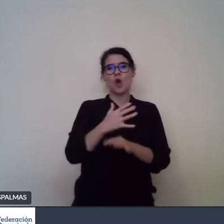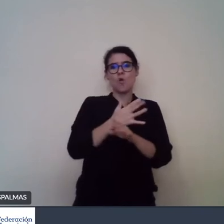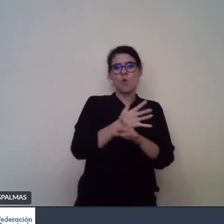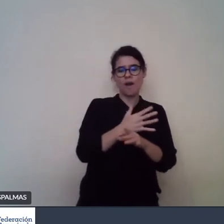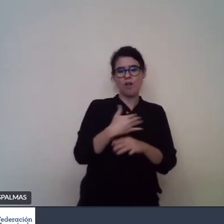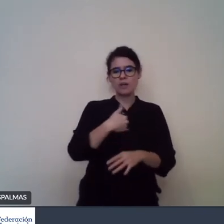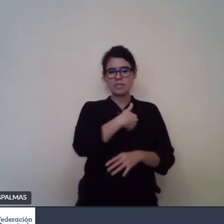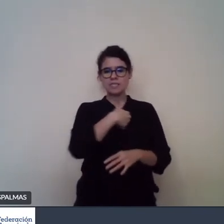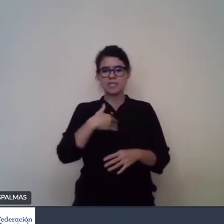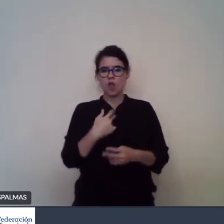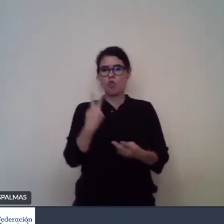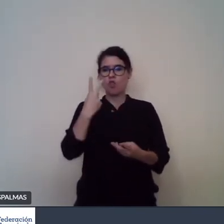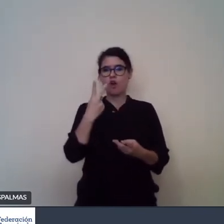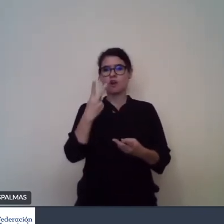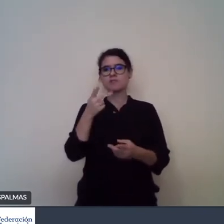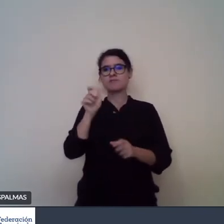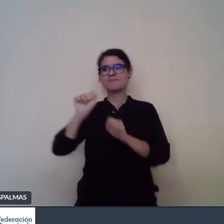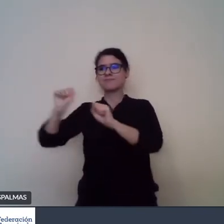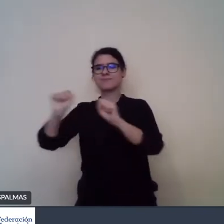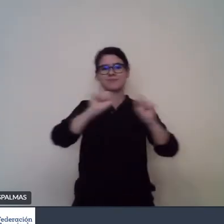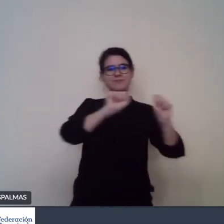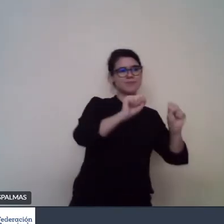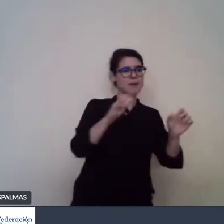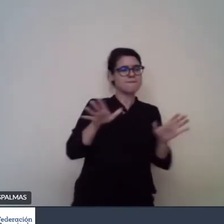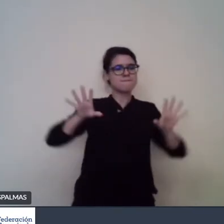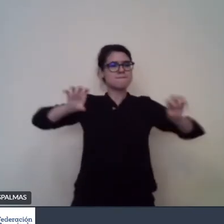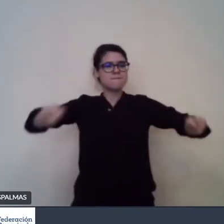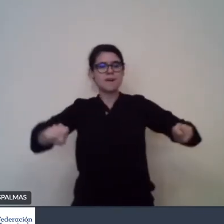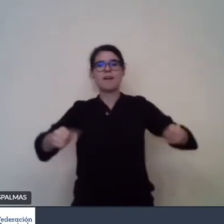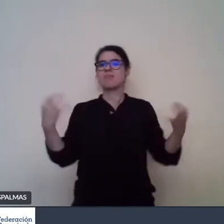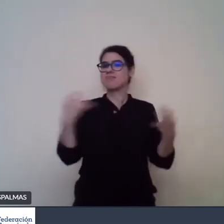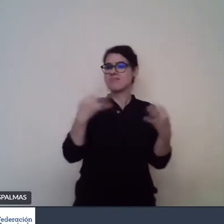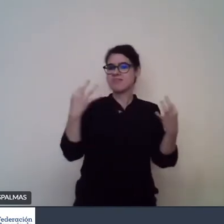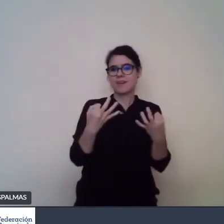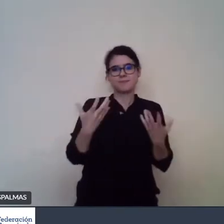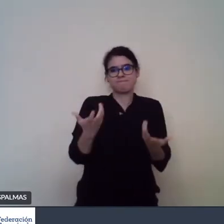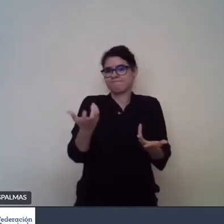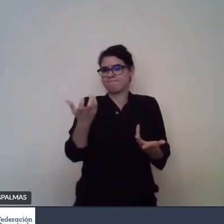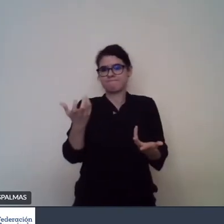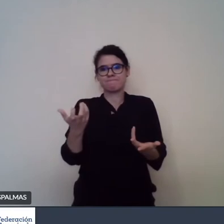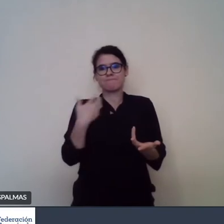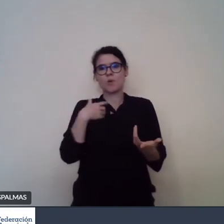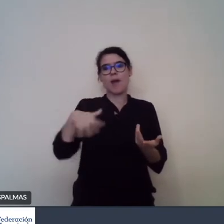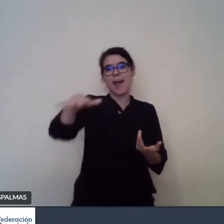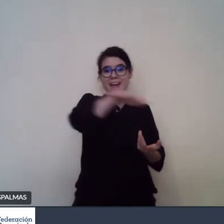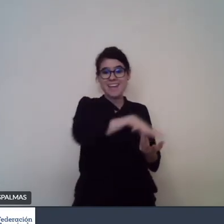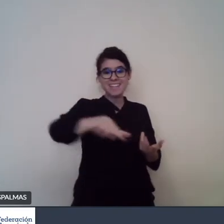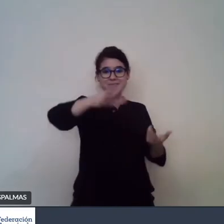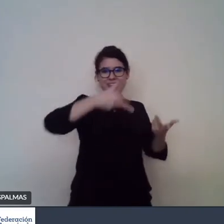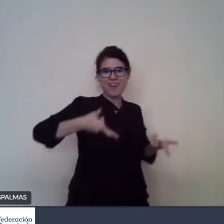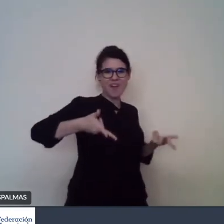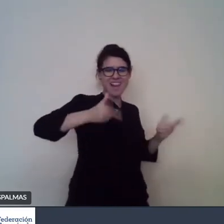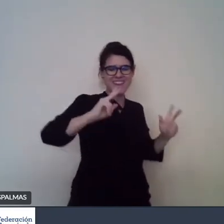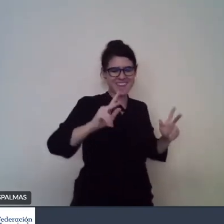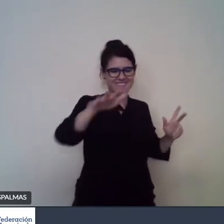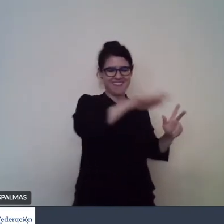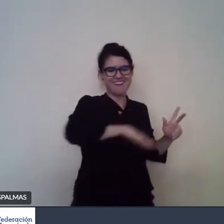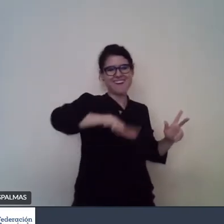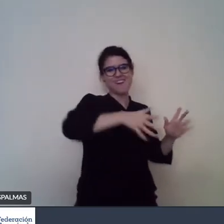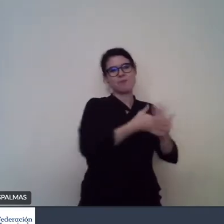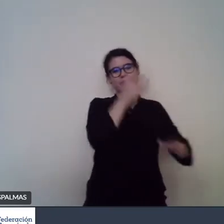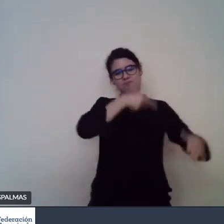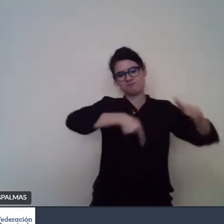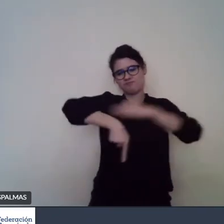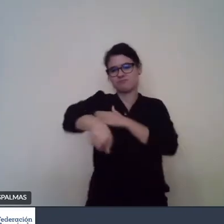demasiado arriba para que él pueda hacer algo ahí. La recuperación lo que libera es el espacio central en medio de la zona.